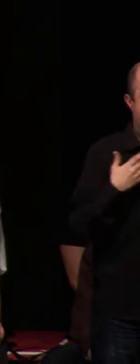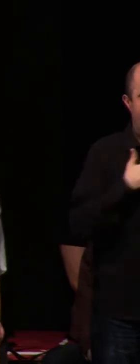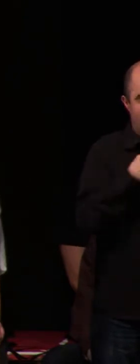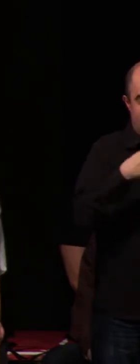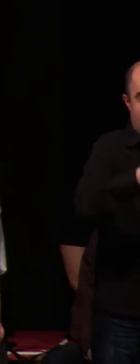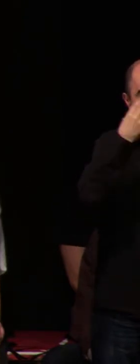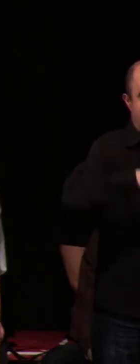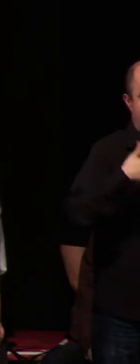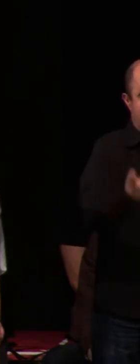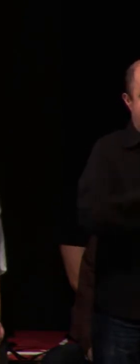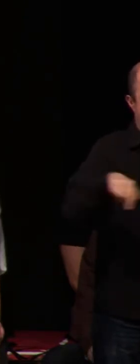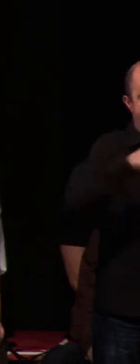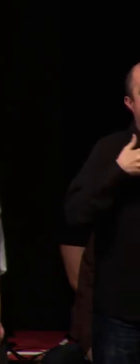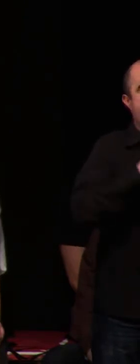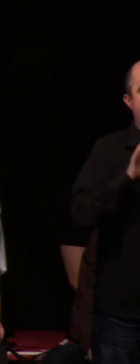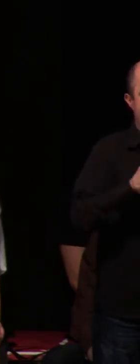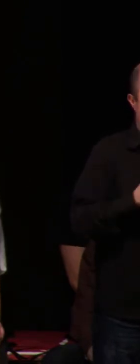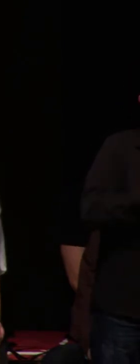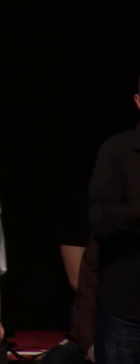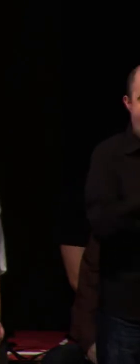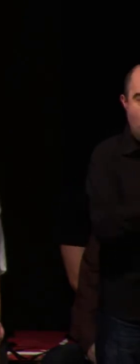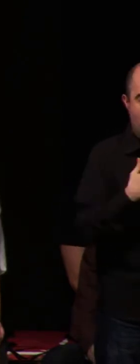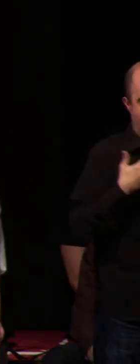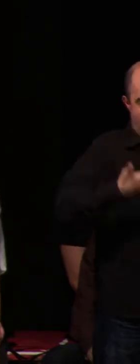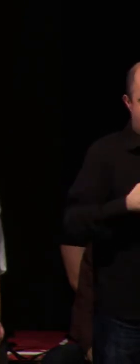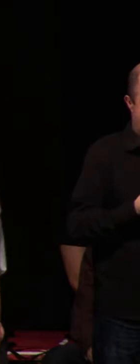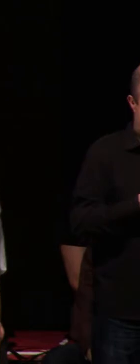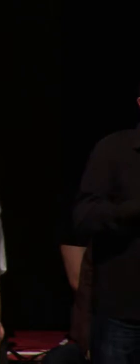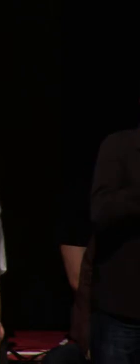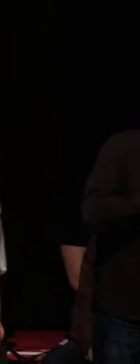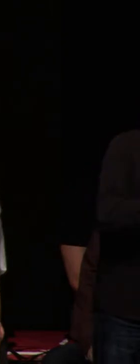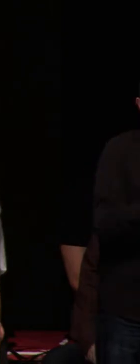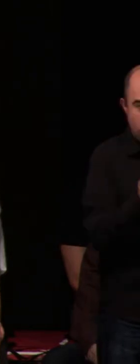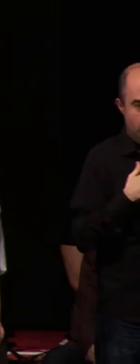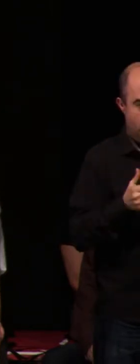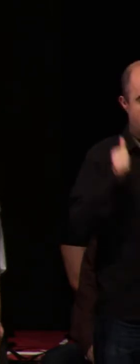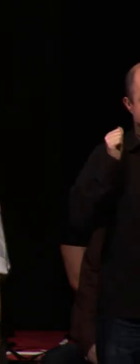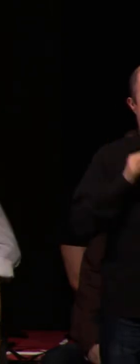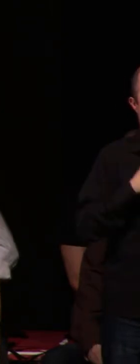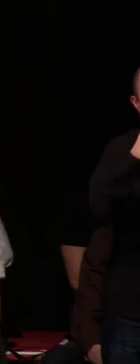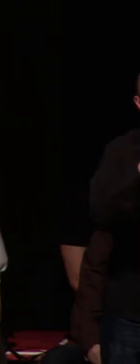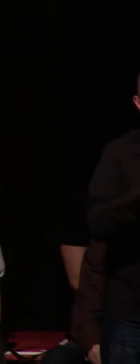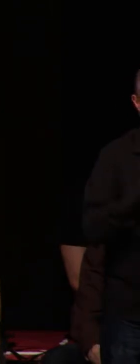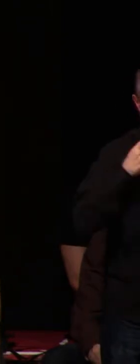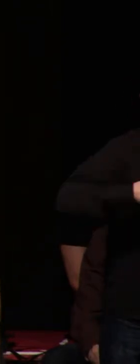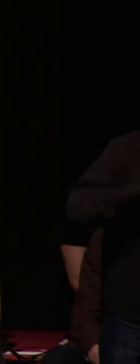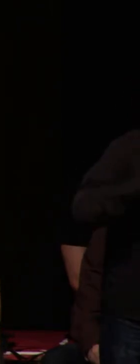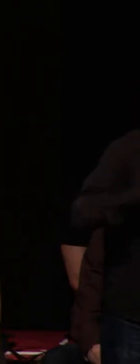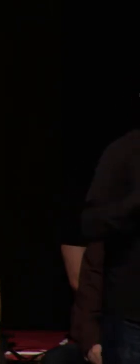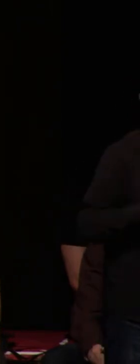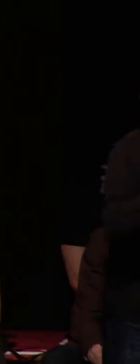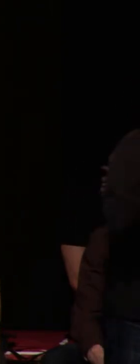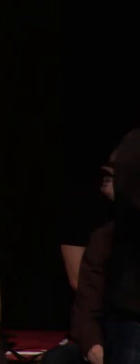i per això som lluita, perquè som cruïlla. El present sempre és la cruïlla entre el passat i entre el futur,